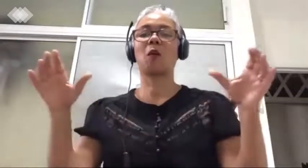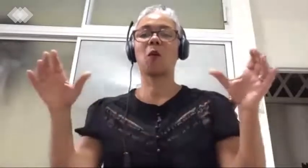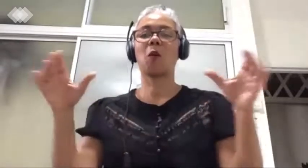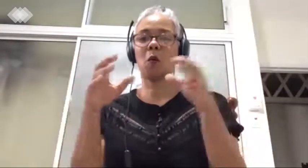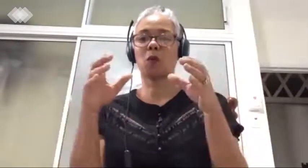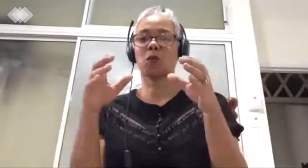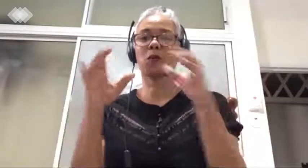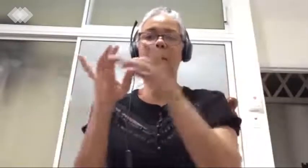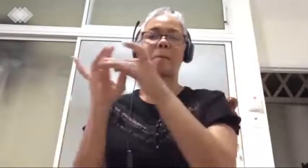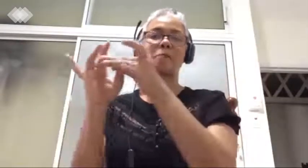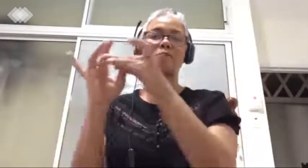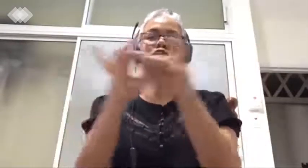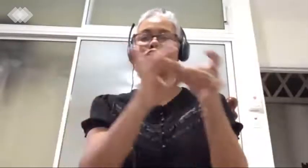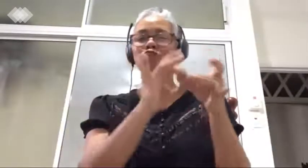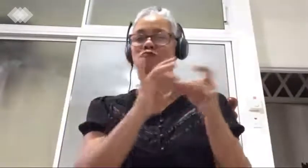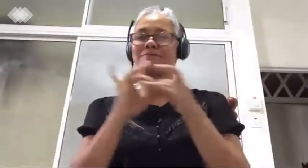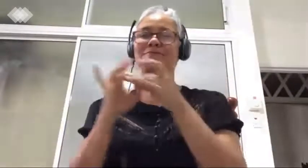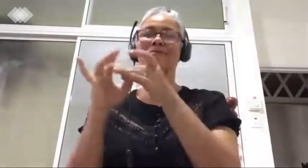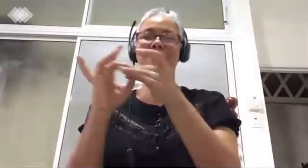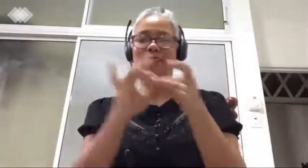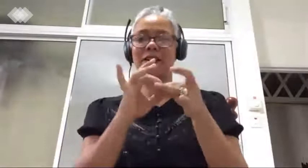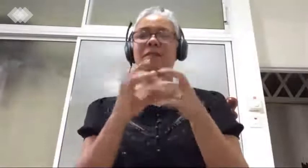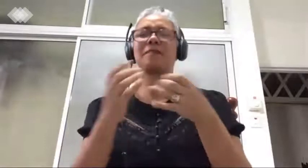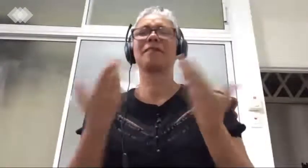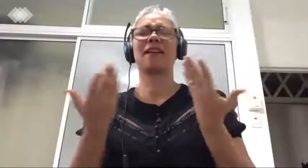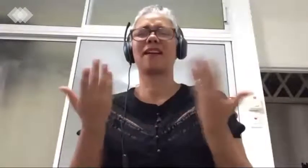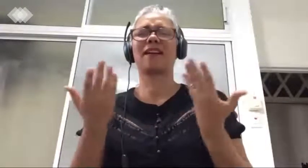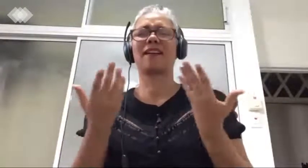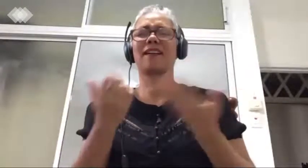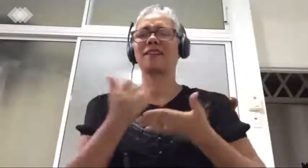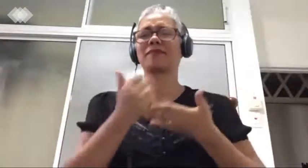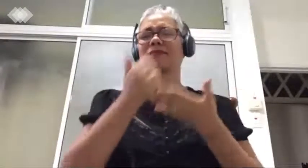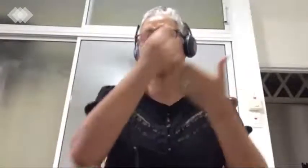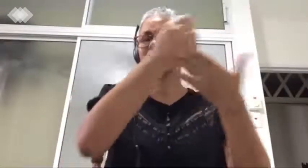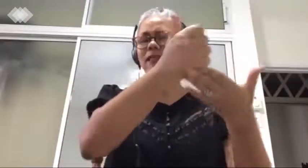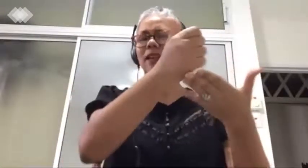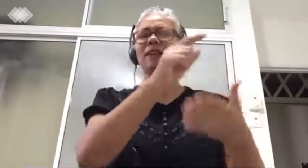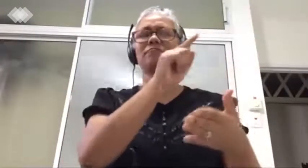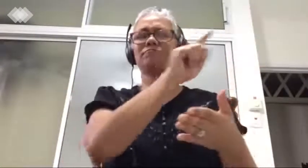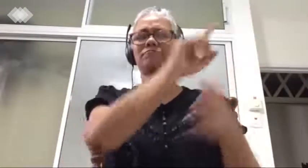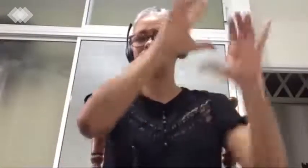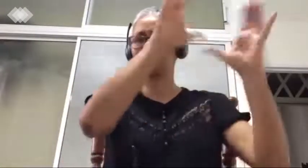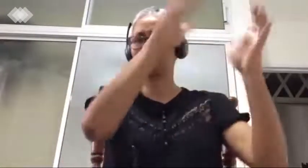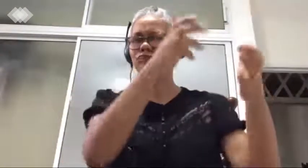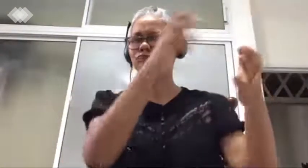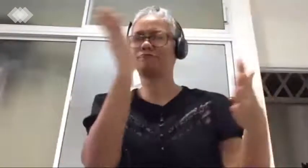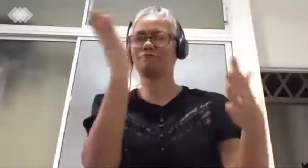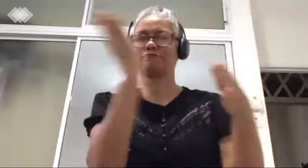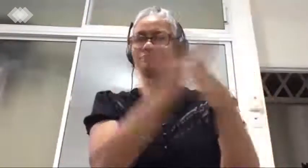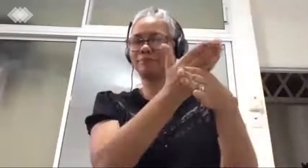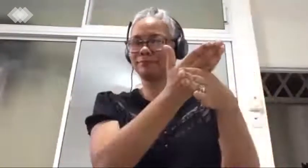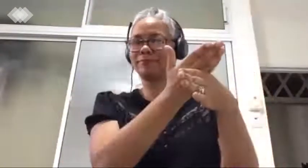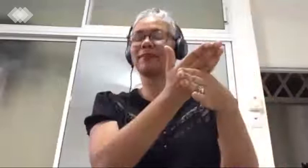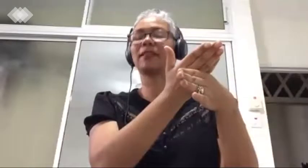competencia en los profesionales de la conducta a fin de poder brindar los servicios de psicología a